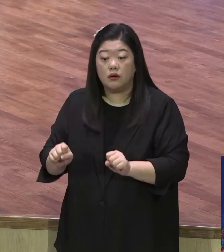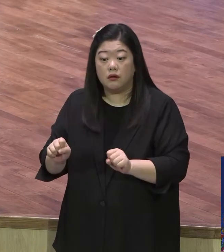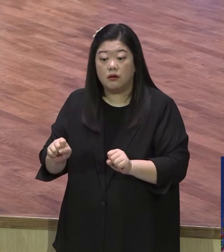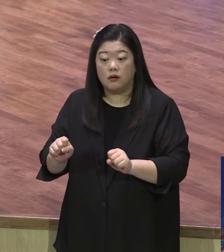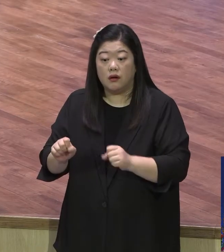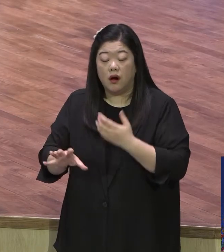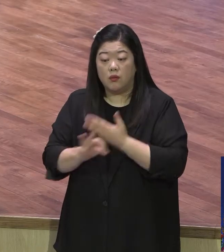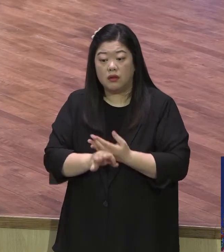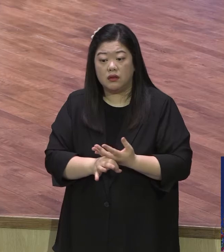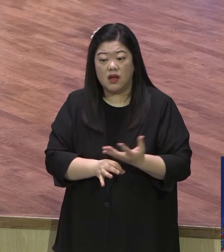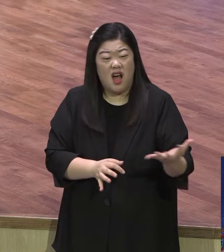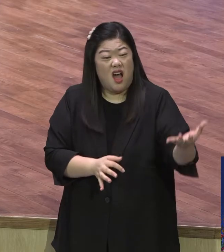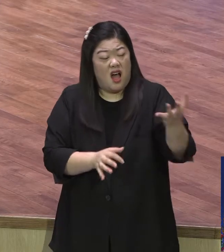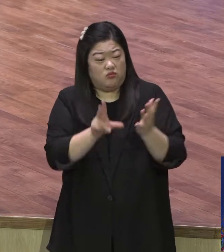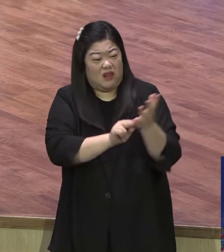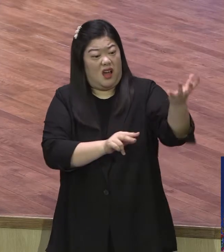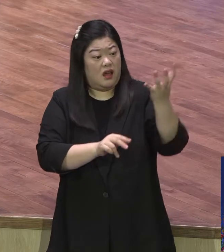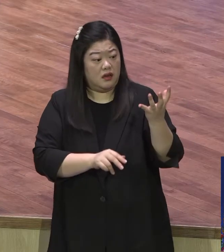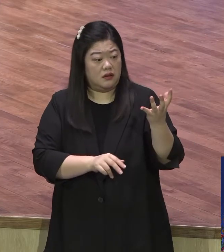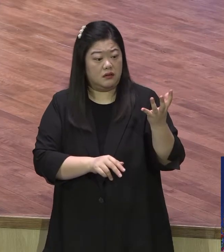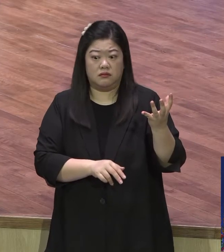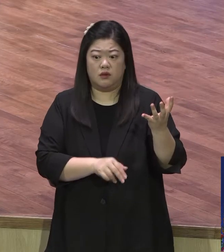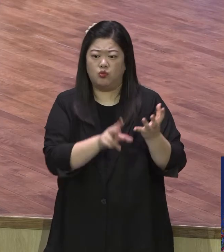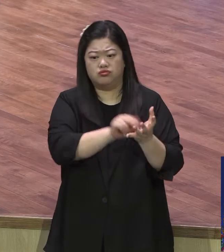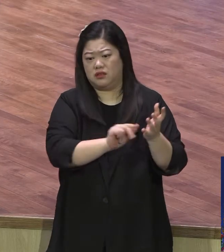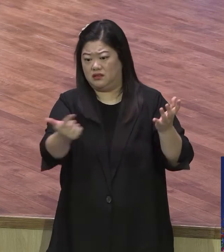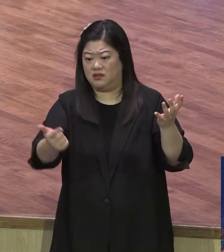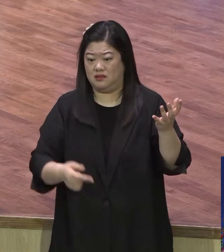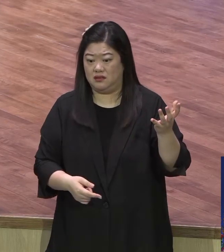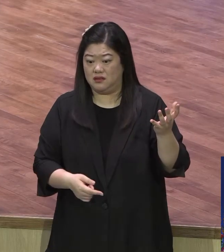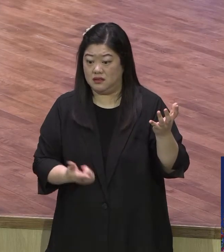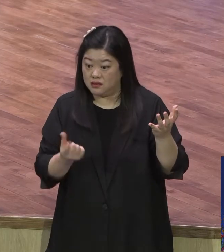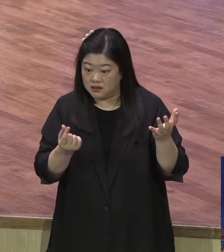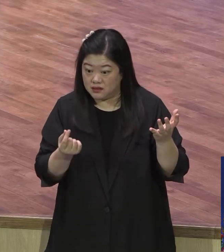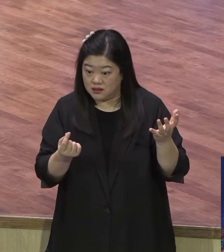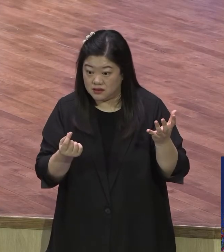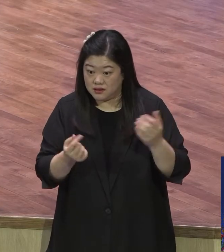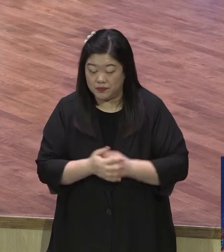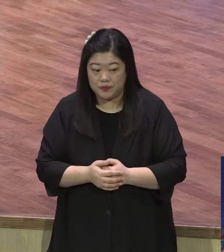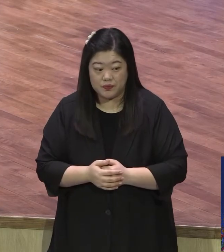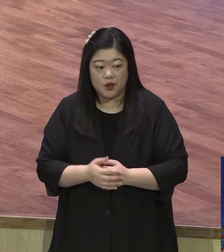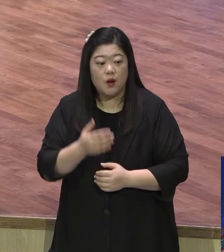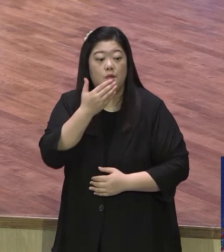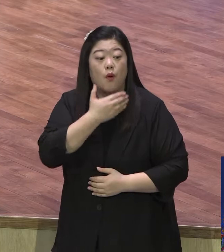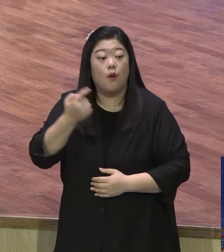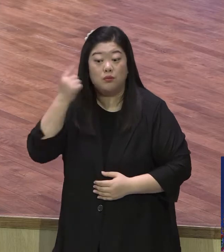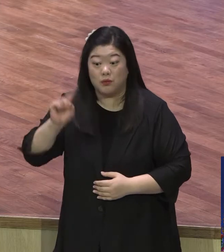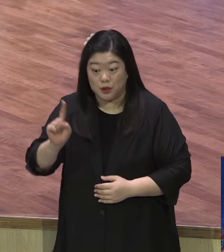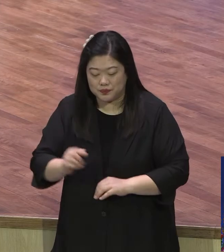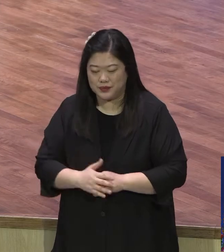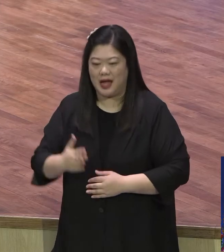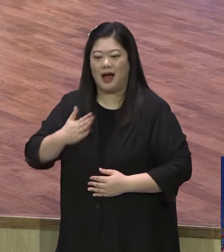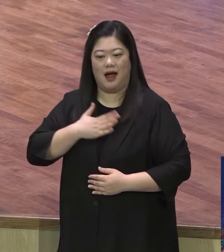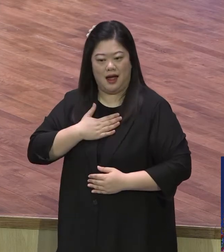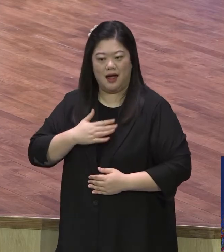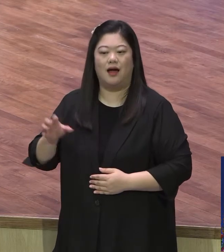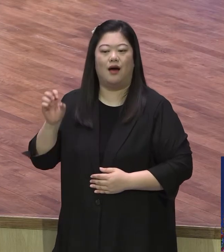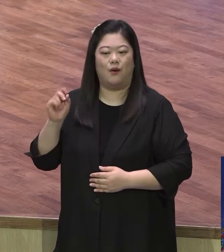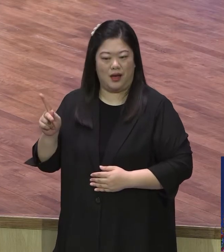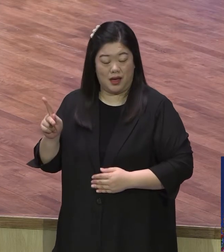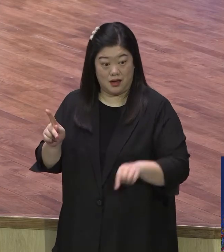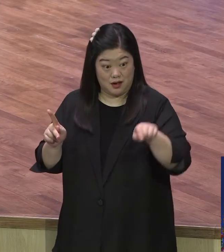문제될까 할 것도 없어요 그래서요 보건공동체입니다 아이 먹게 유육게 애발속게 되시 바랍니다 분명한